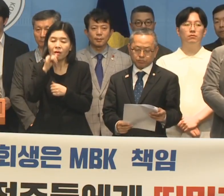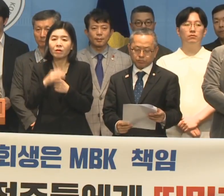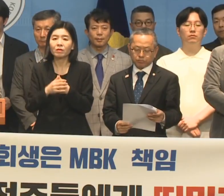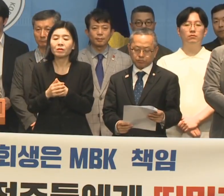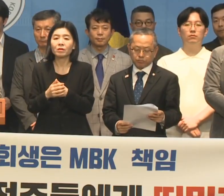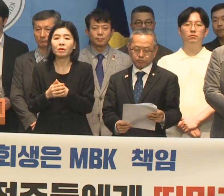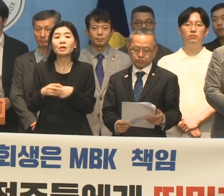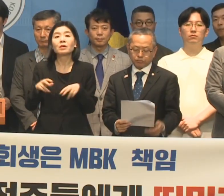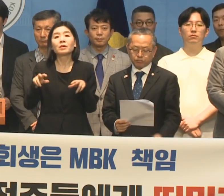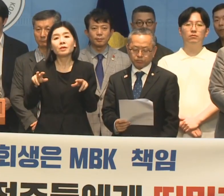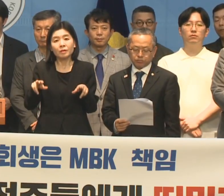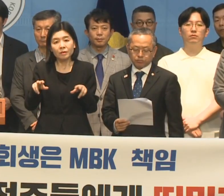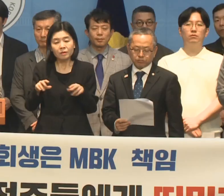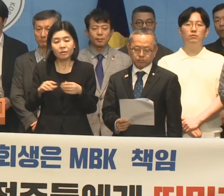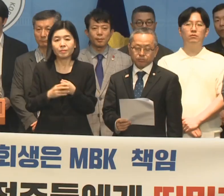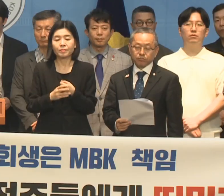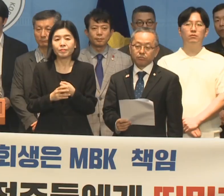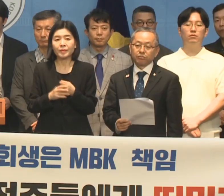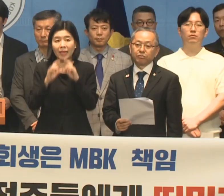이날은